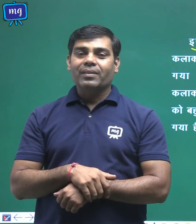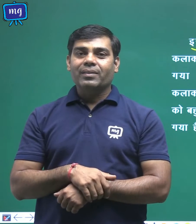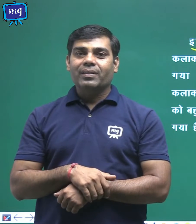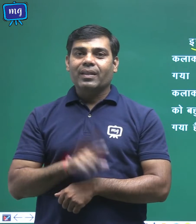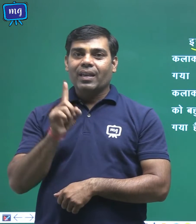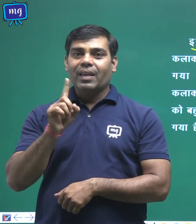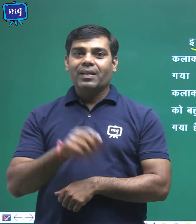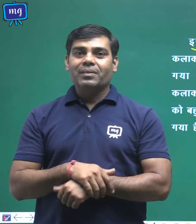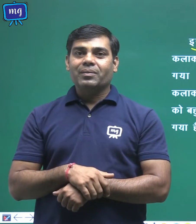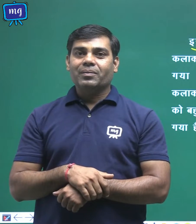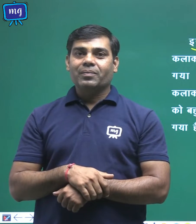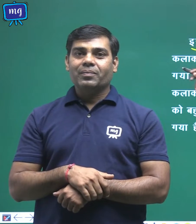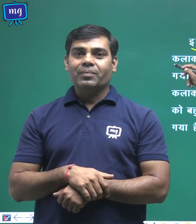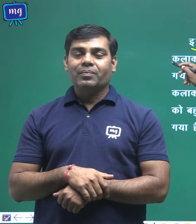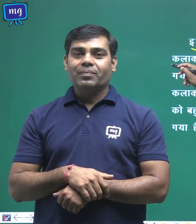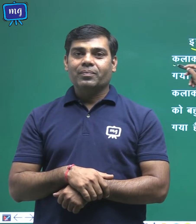एक